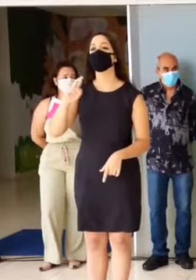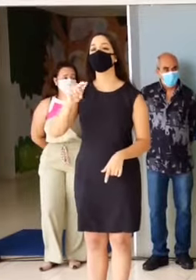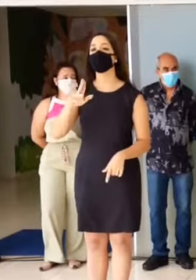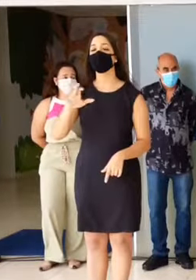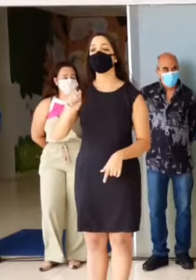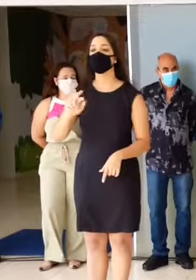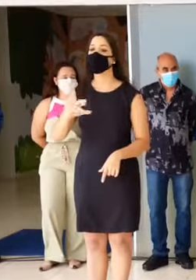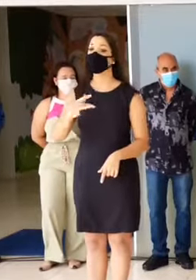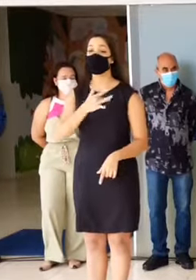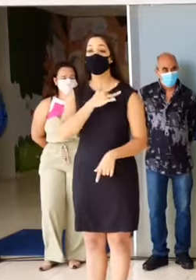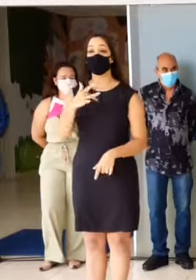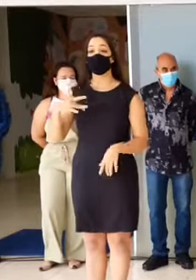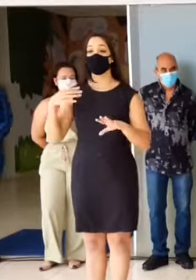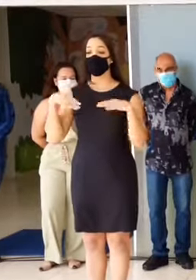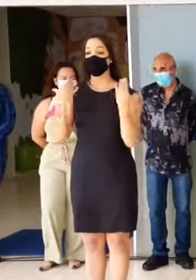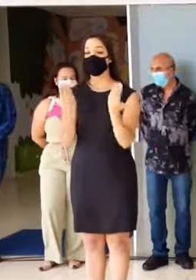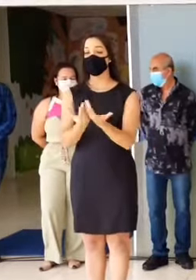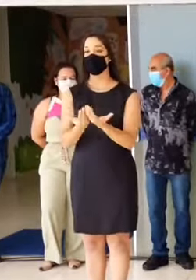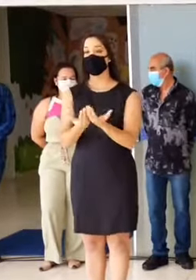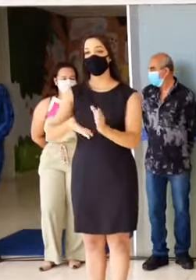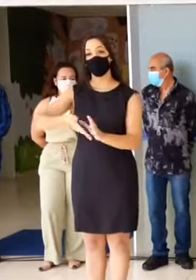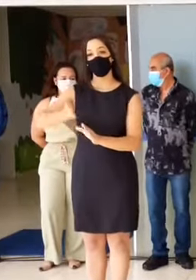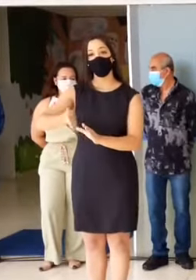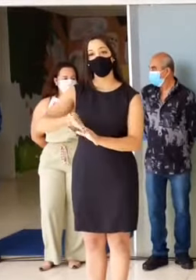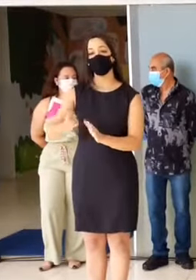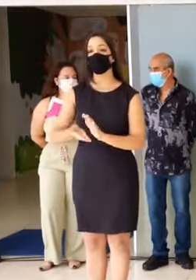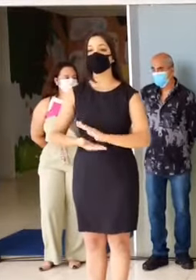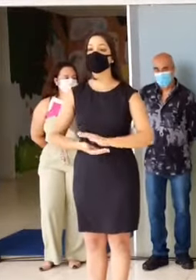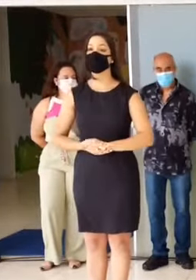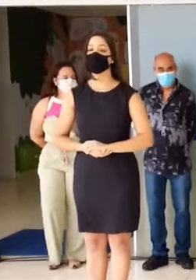Conselho Municipal de Saúde,